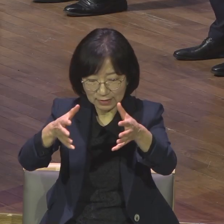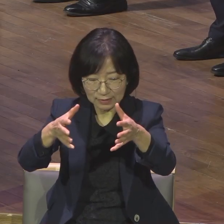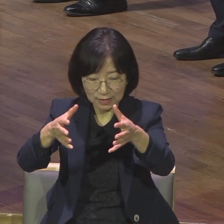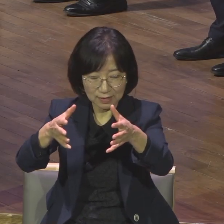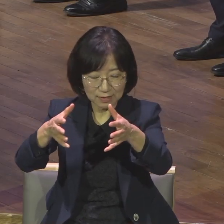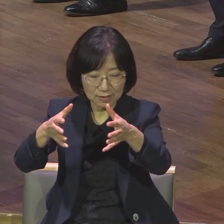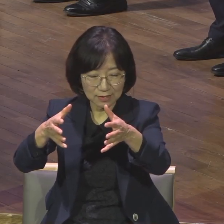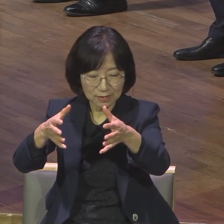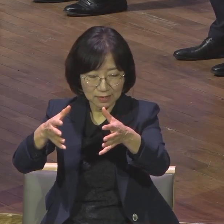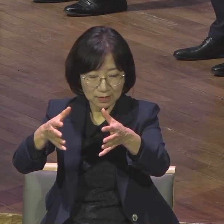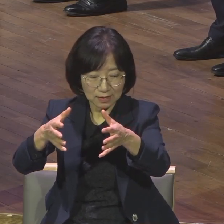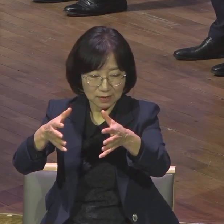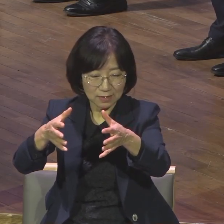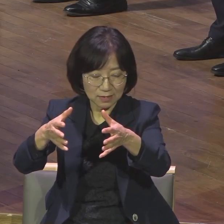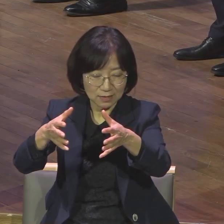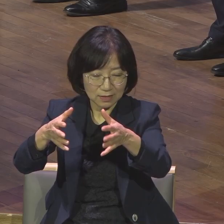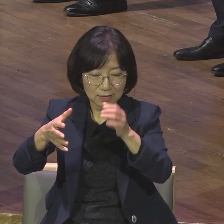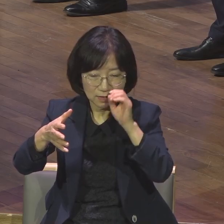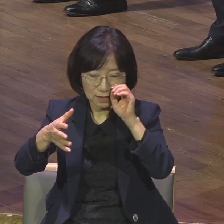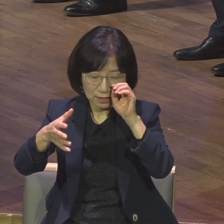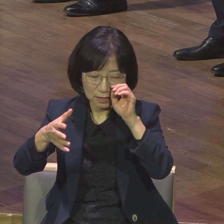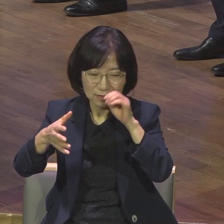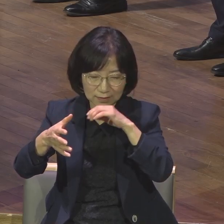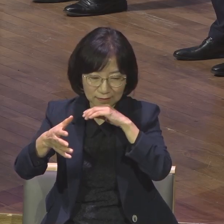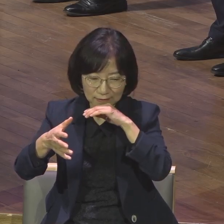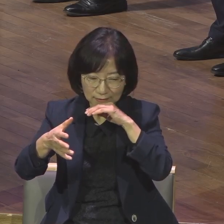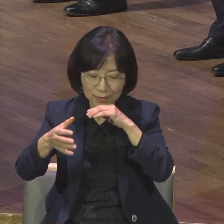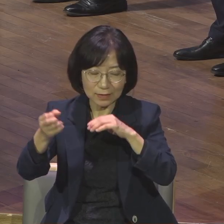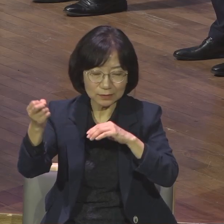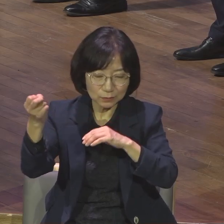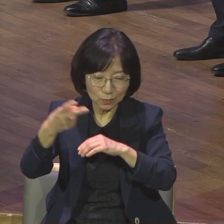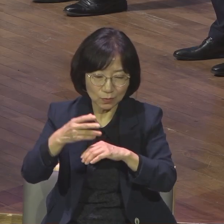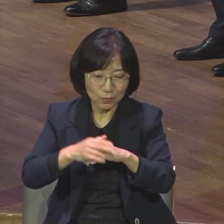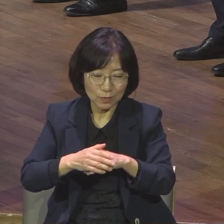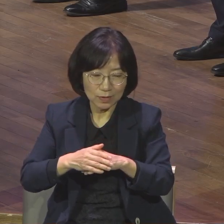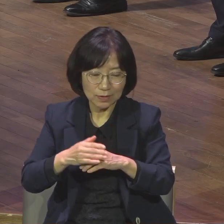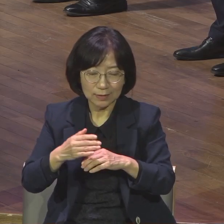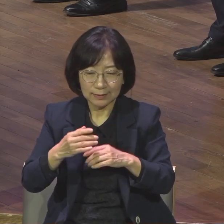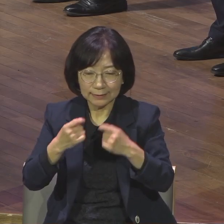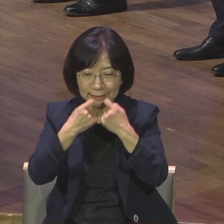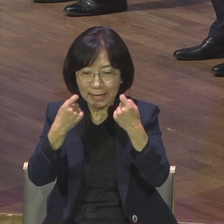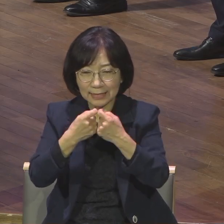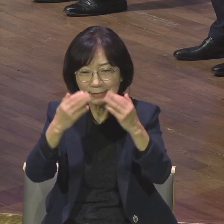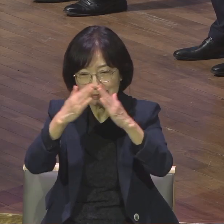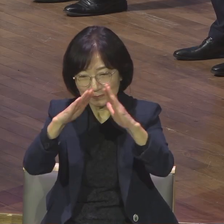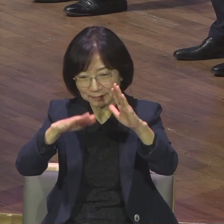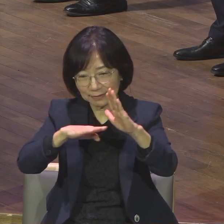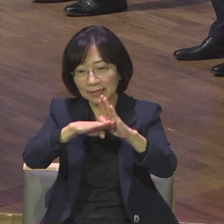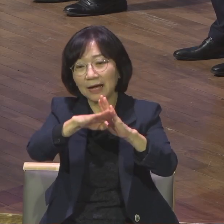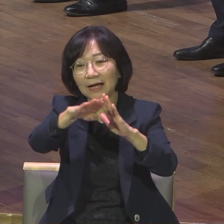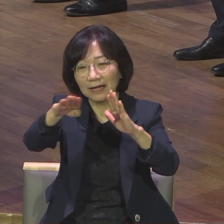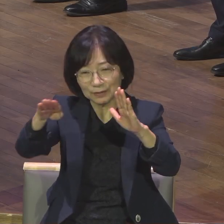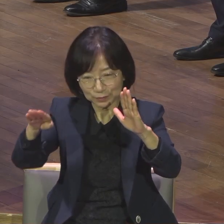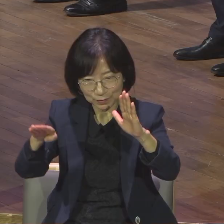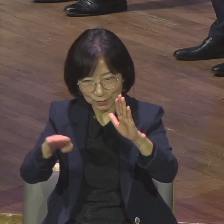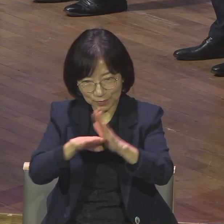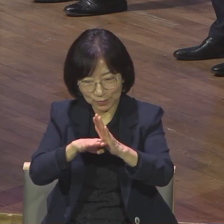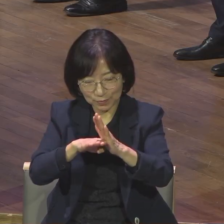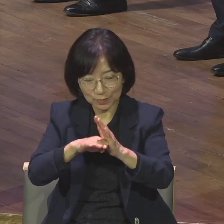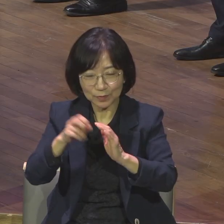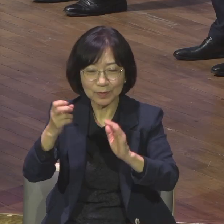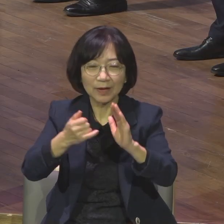우리 마음에는 언제나 우리 가족을 향한 사랑과 눈물이 있는 것은 우리가 자기 중심적이어서가